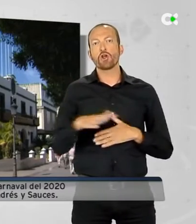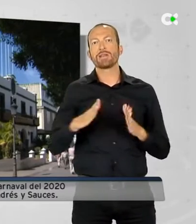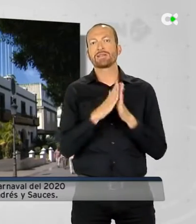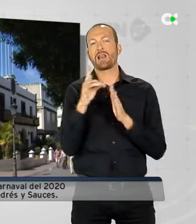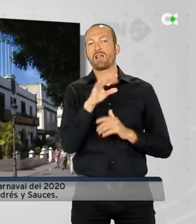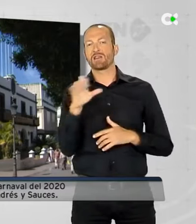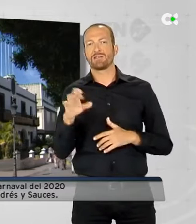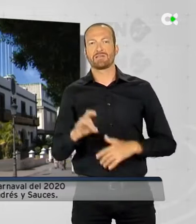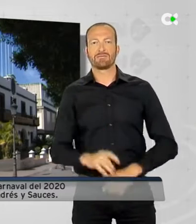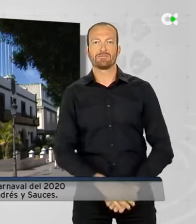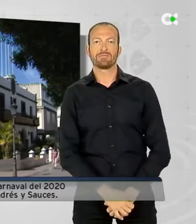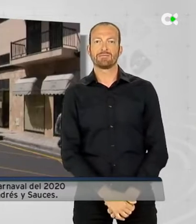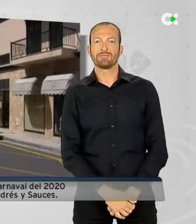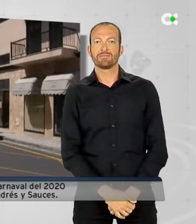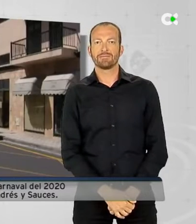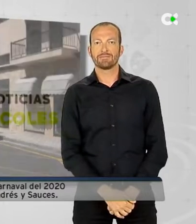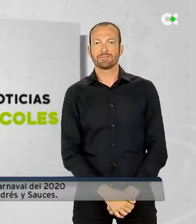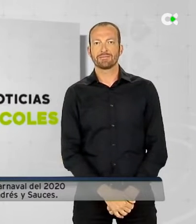y Sauces.